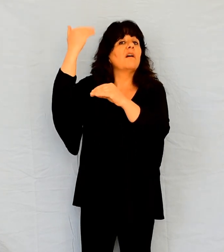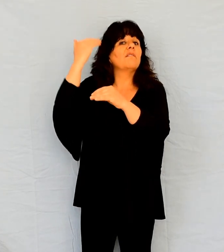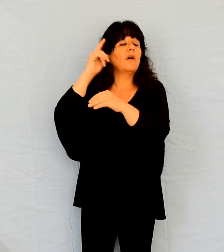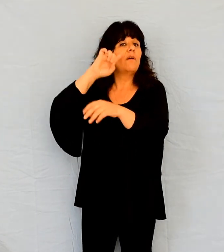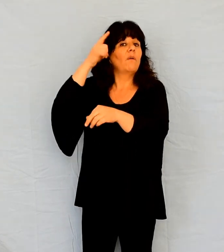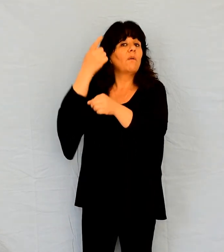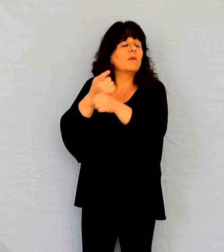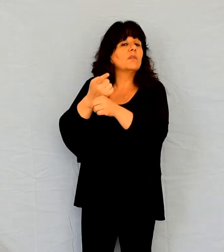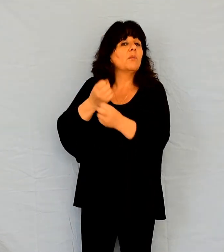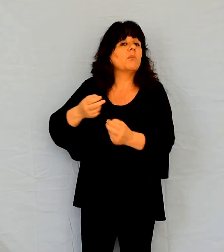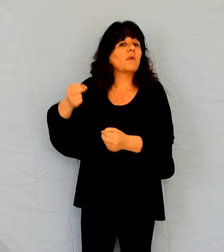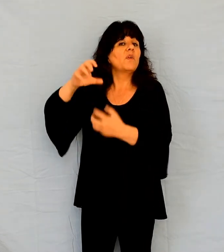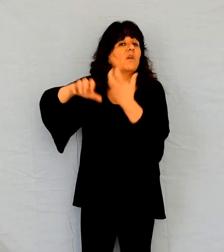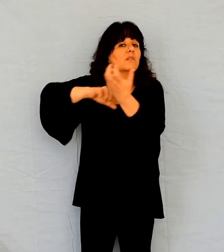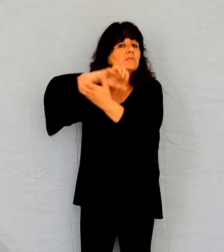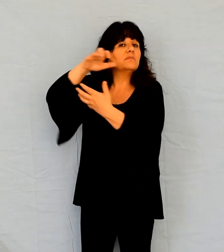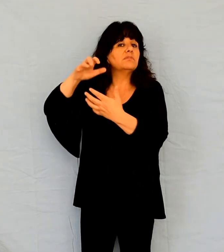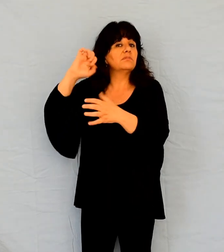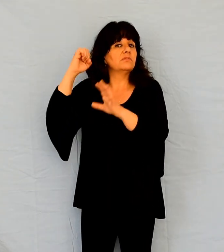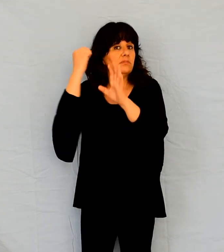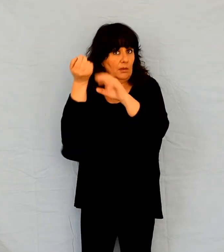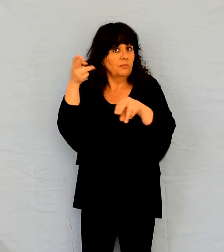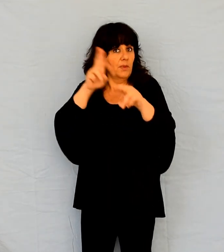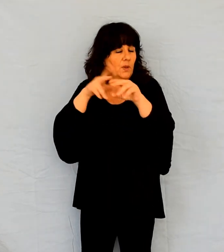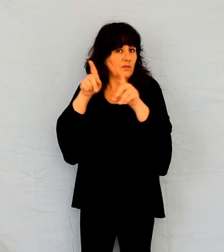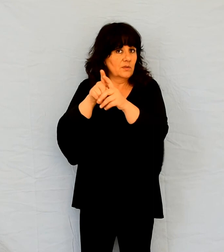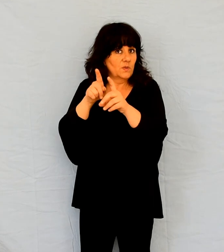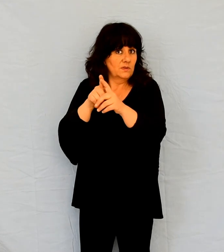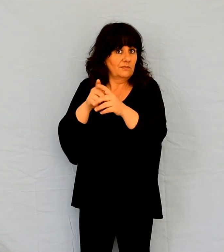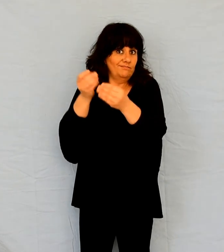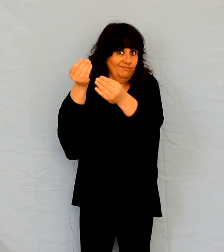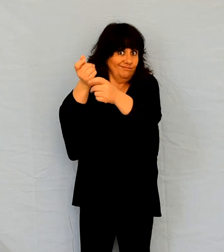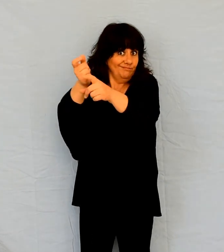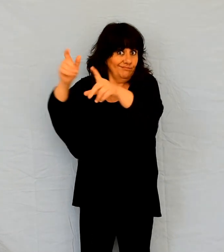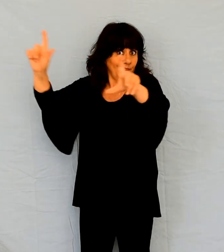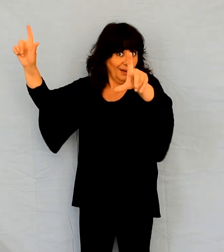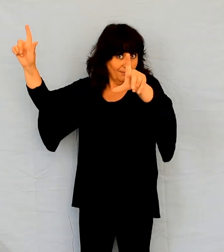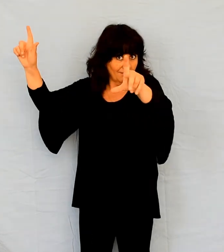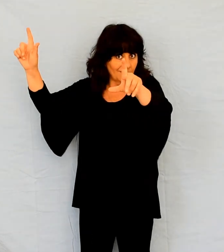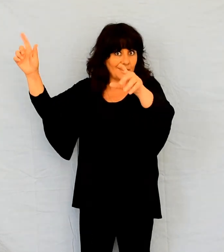émeute et pour meurtre, et il livra Jésus à leur bon plaisir.